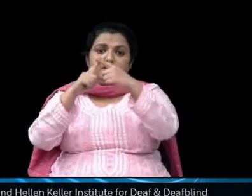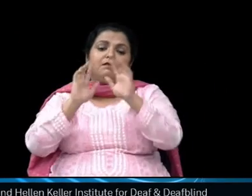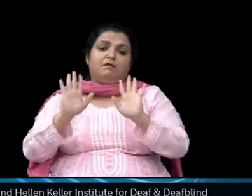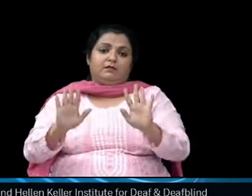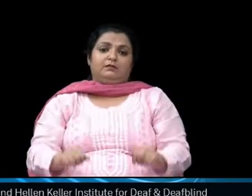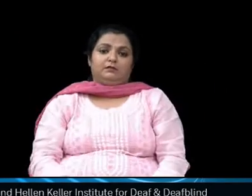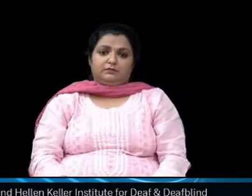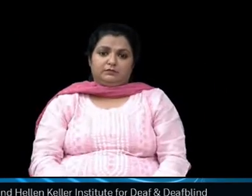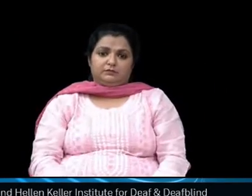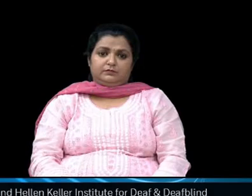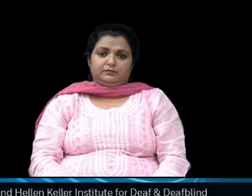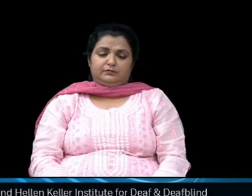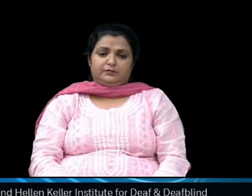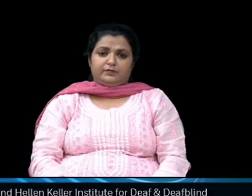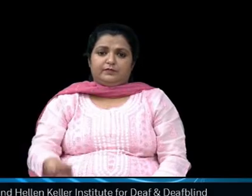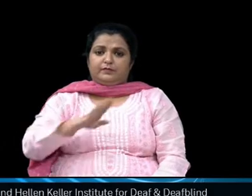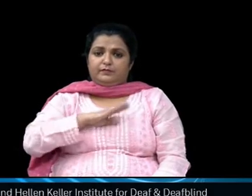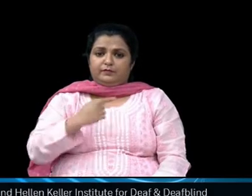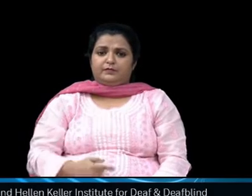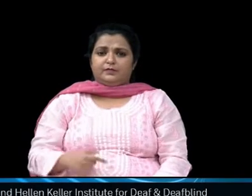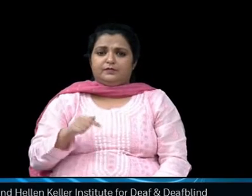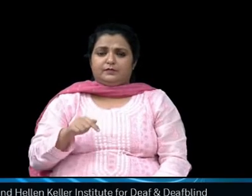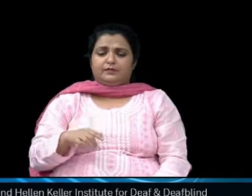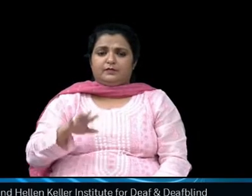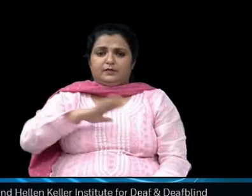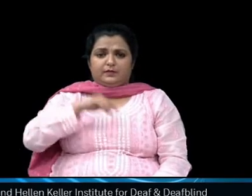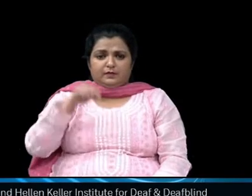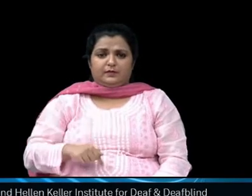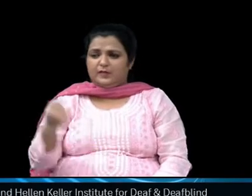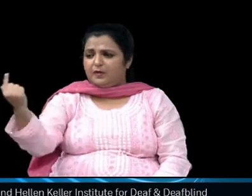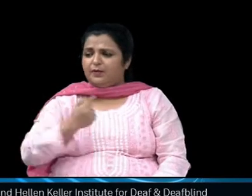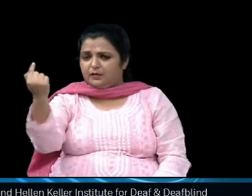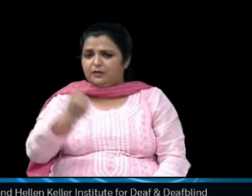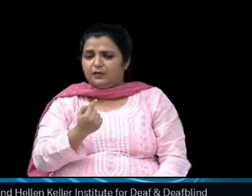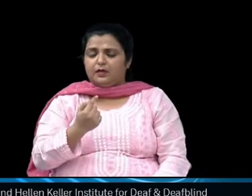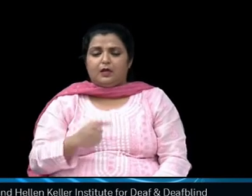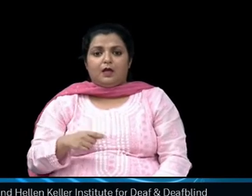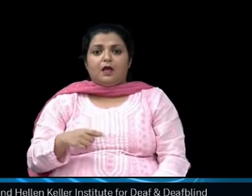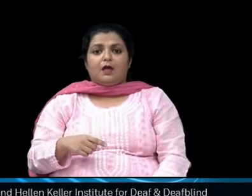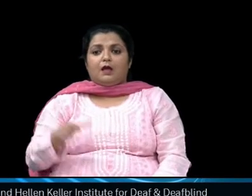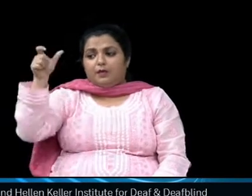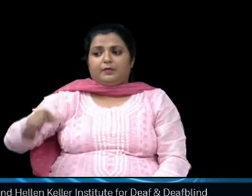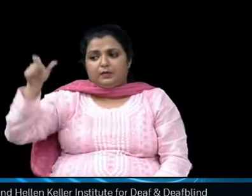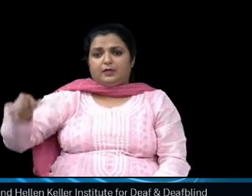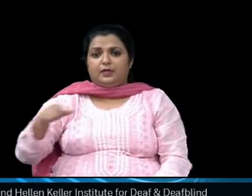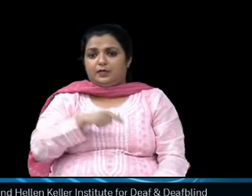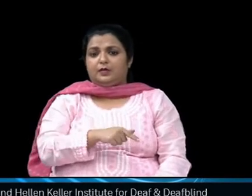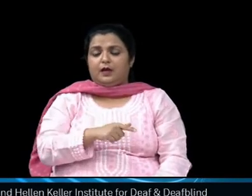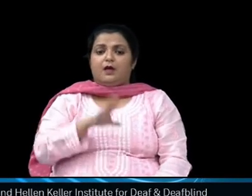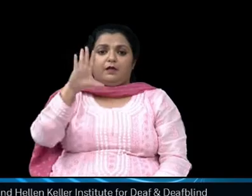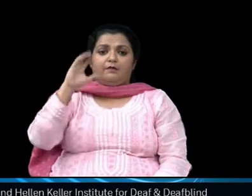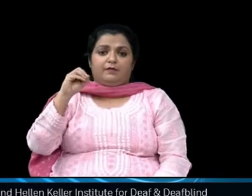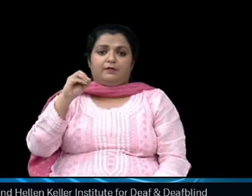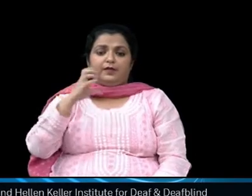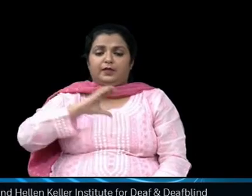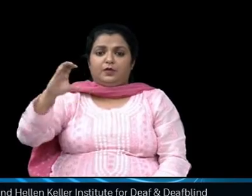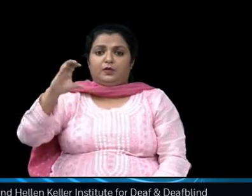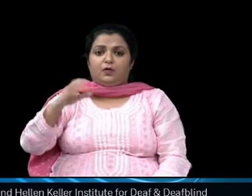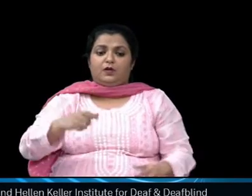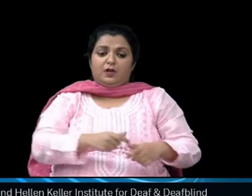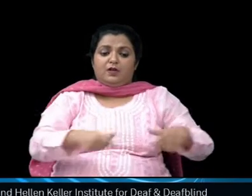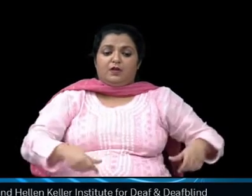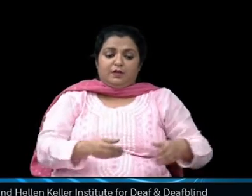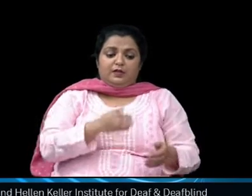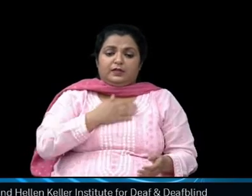दो